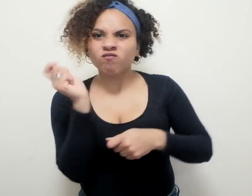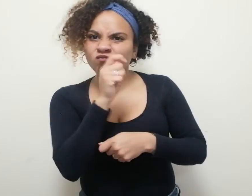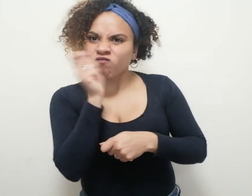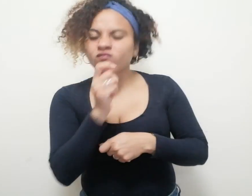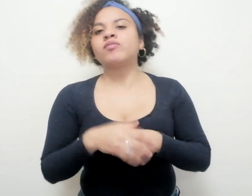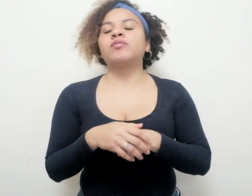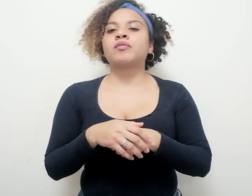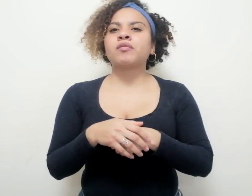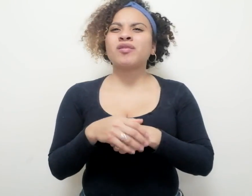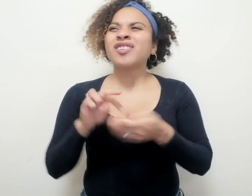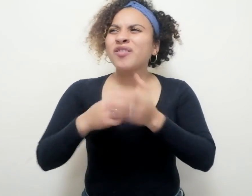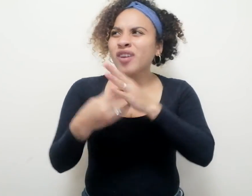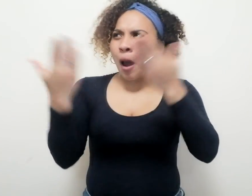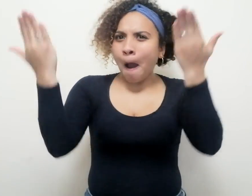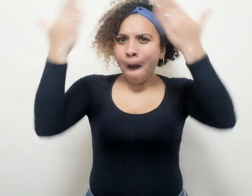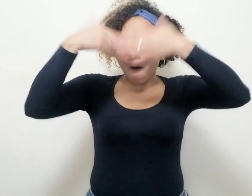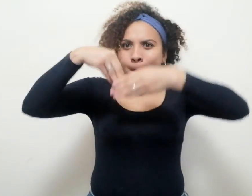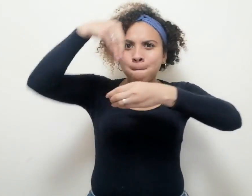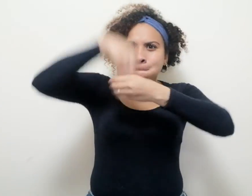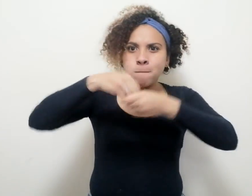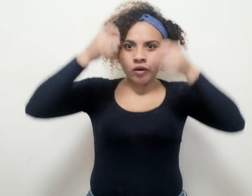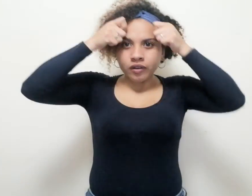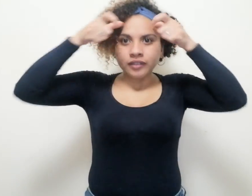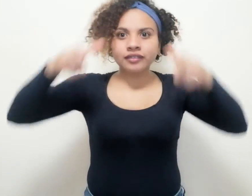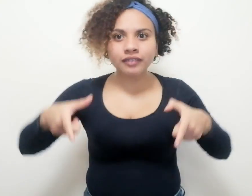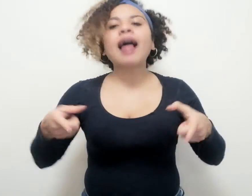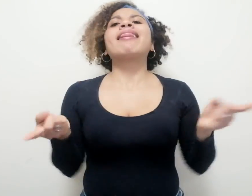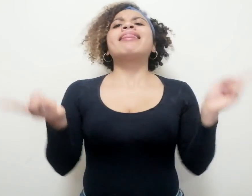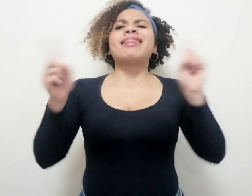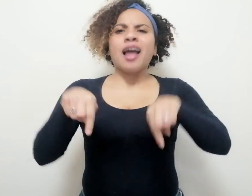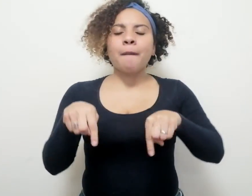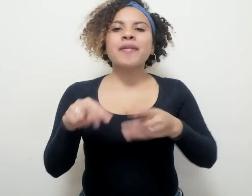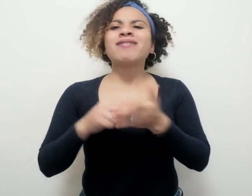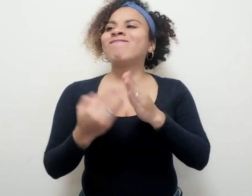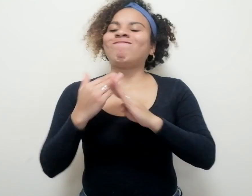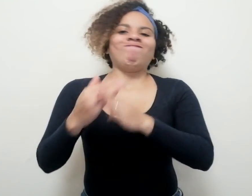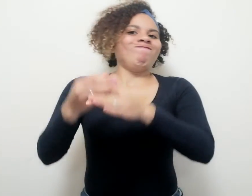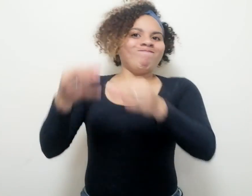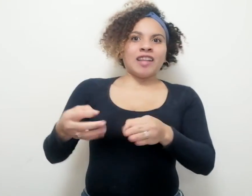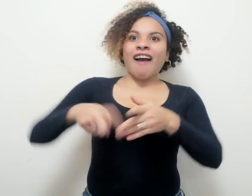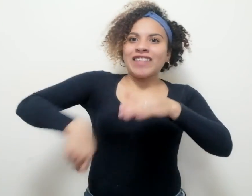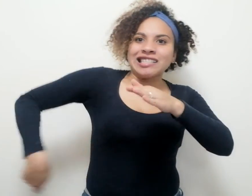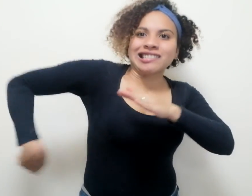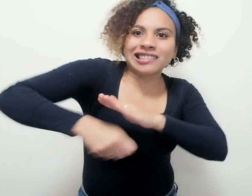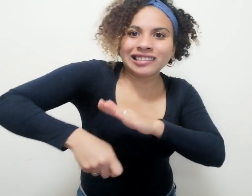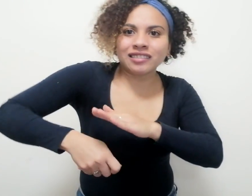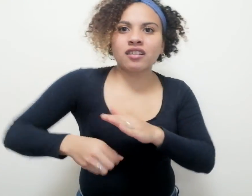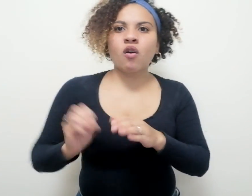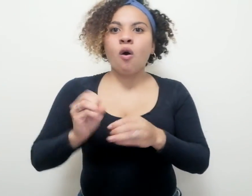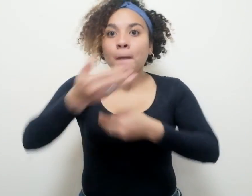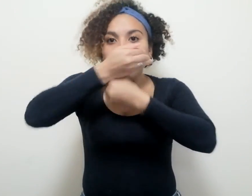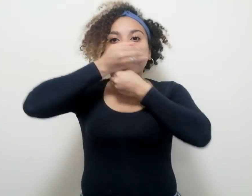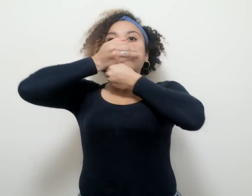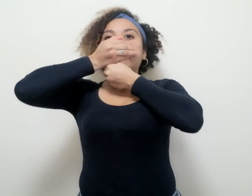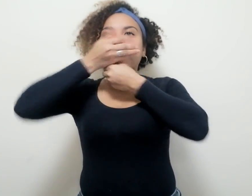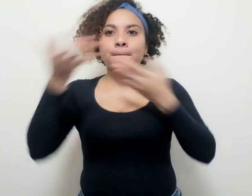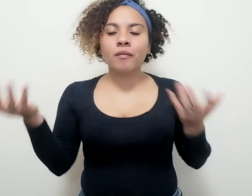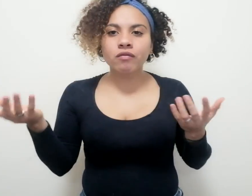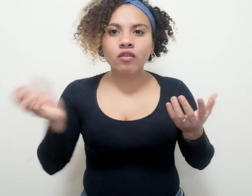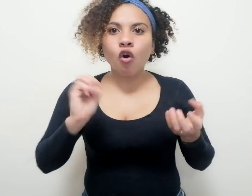fuerzas oscuras dentro del Estado, así como la inseguridad del atracador, el secuestrador, el